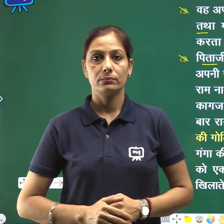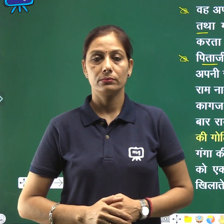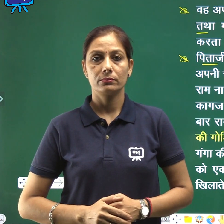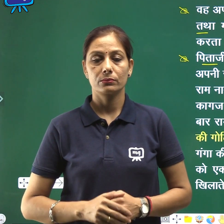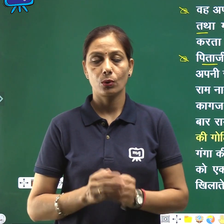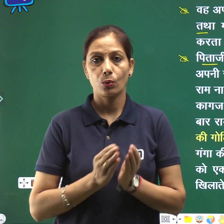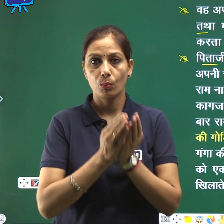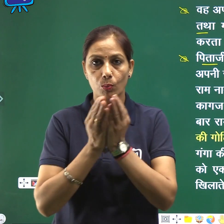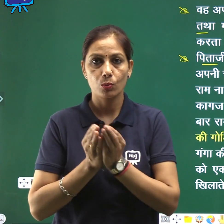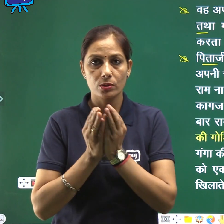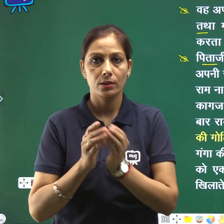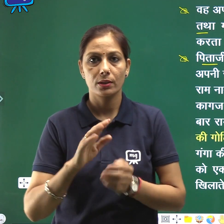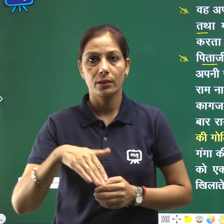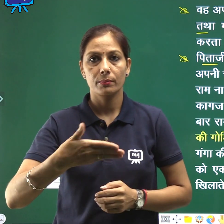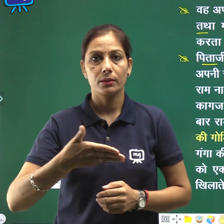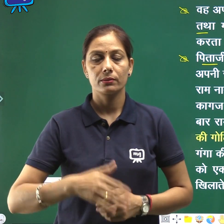पूजा करने के बाद